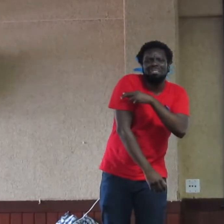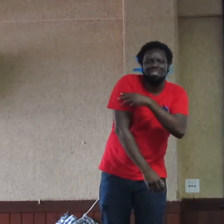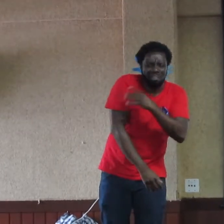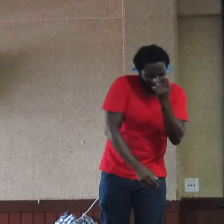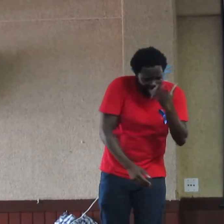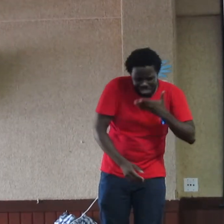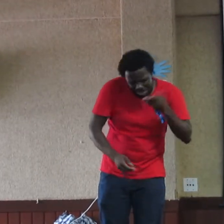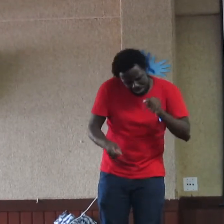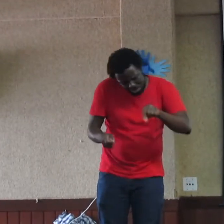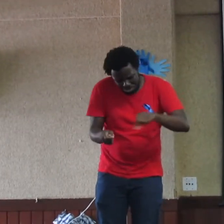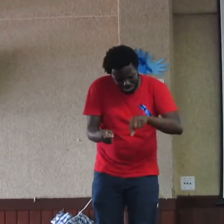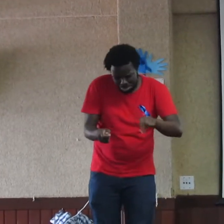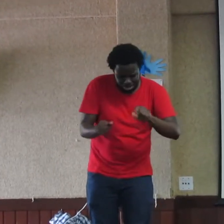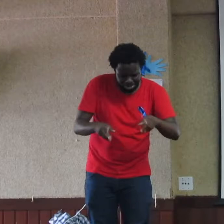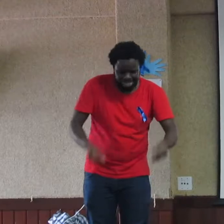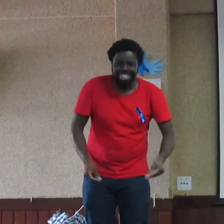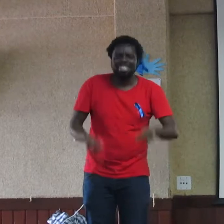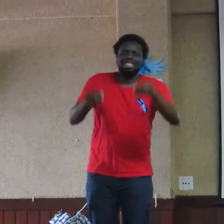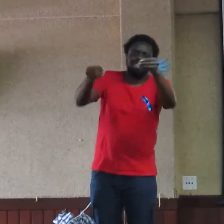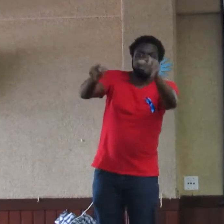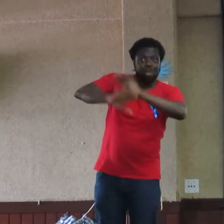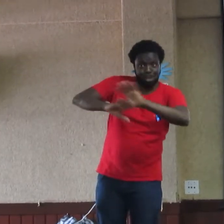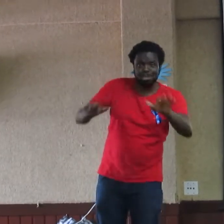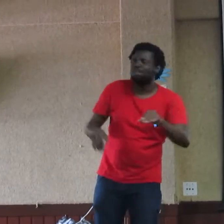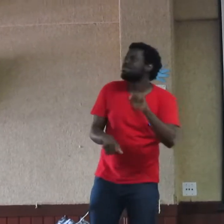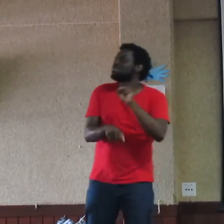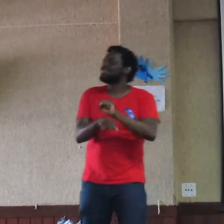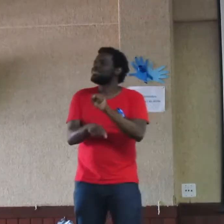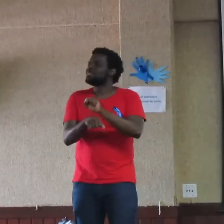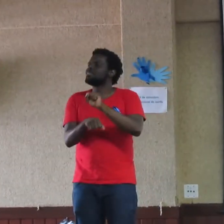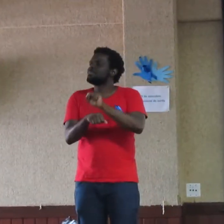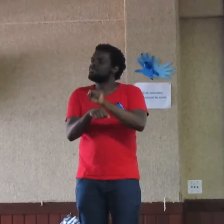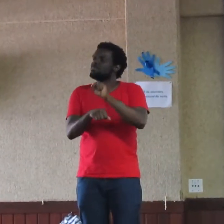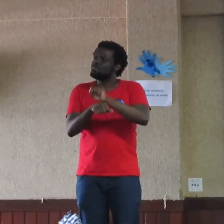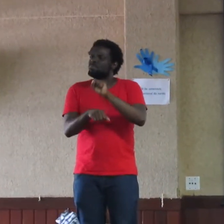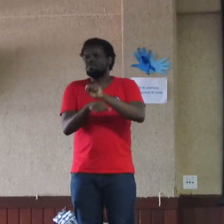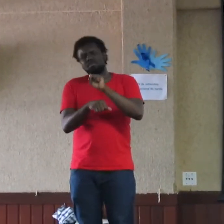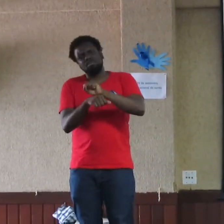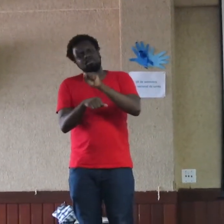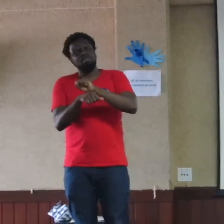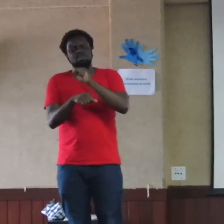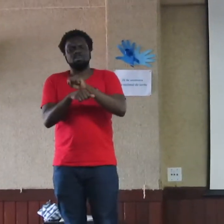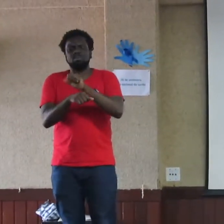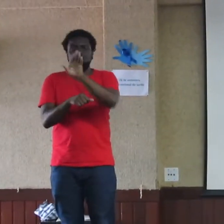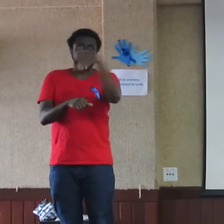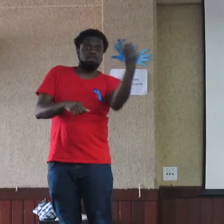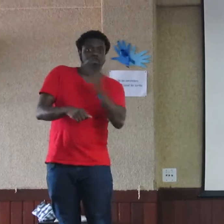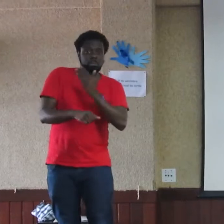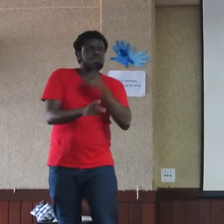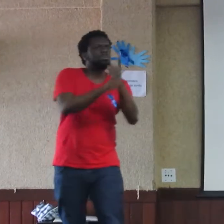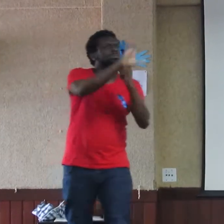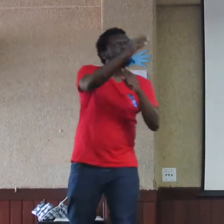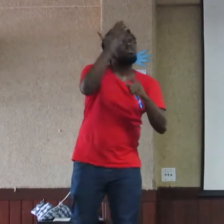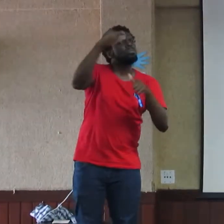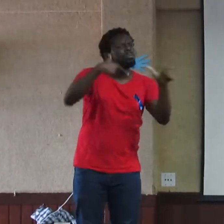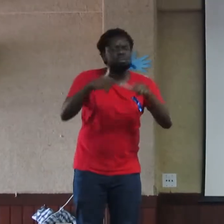eram fáceis, lembrei do meu ensino fundamental. E aí, quando eu entreguei e fiquei esperando o resultado